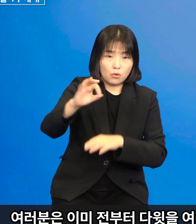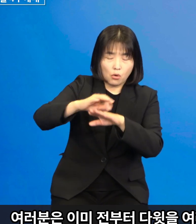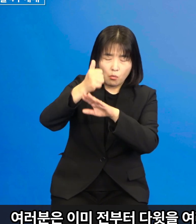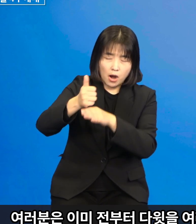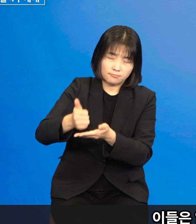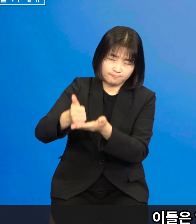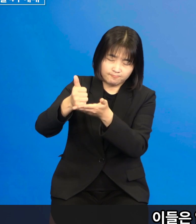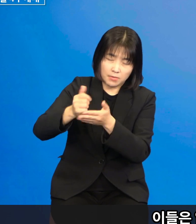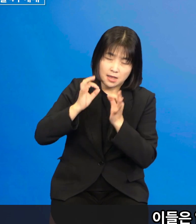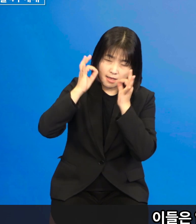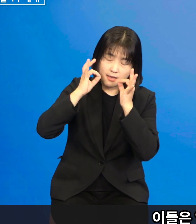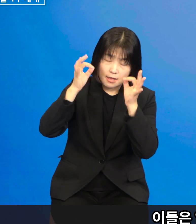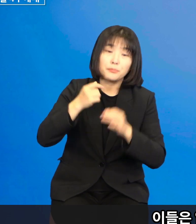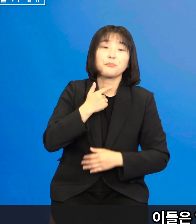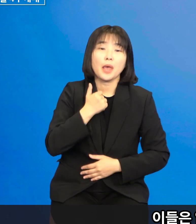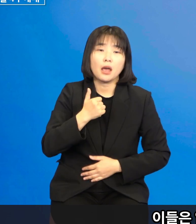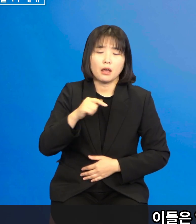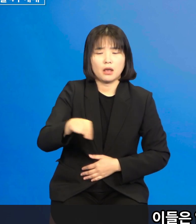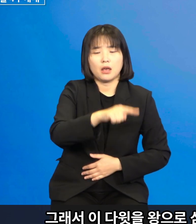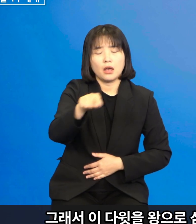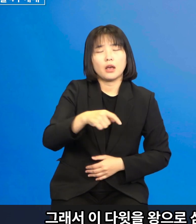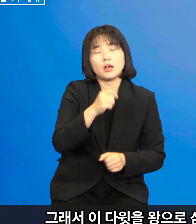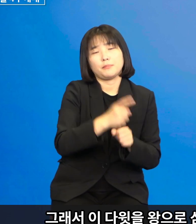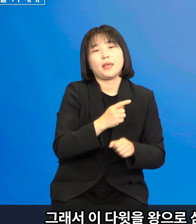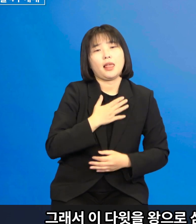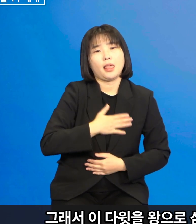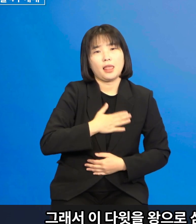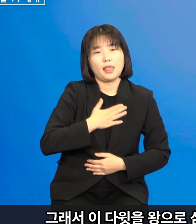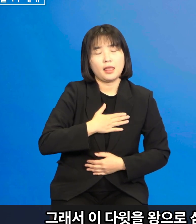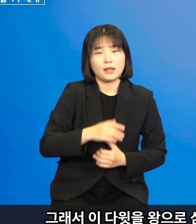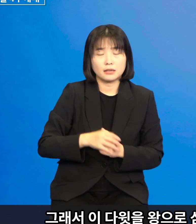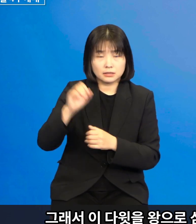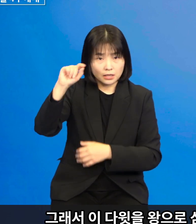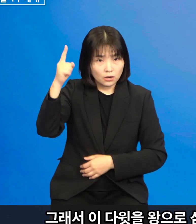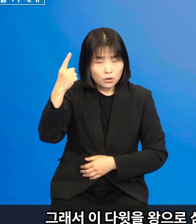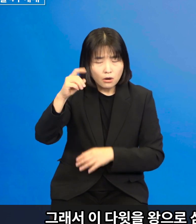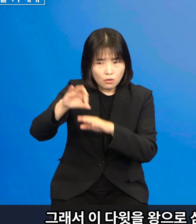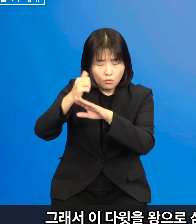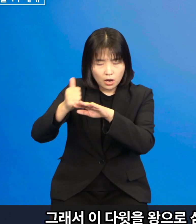애를 썼습니다. 이들은 알고 있었어요. 그래서 이 다윗을 왕으로